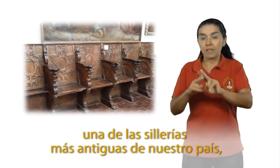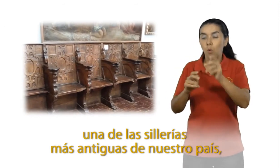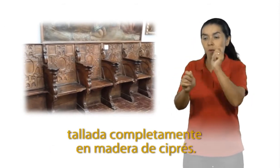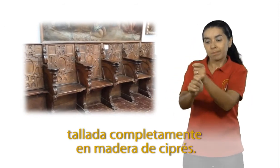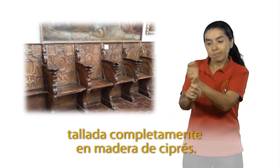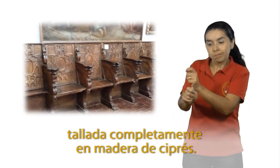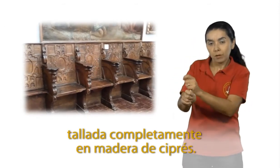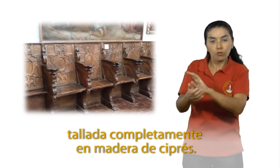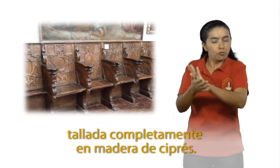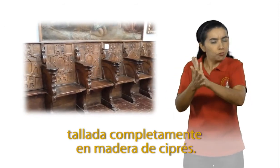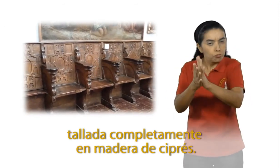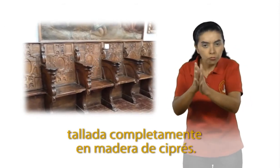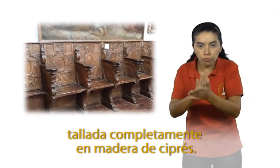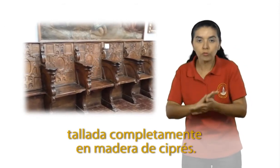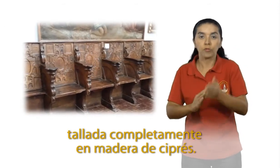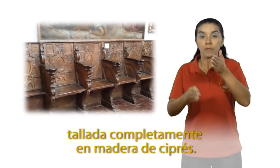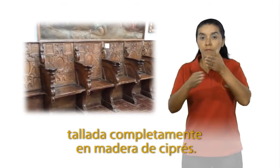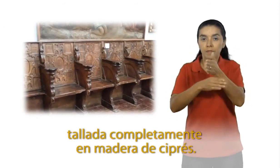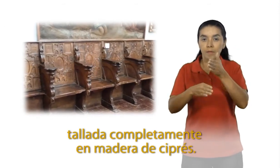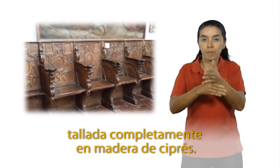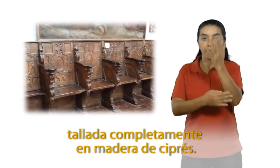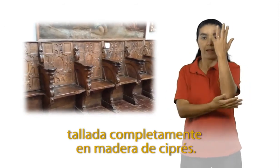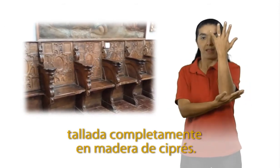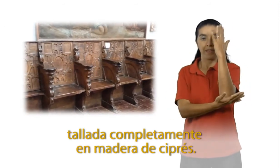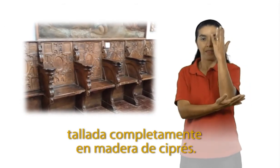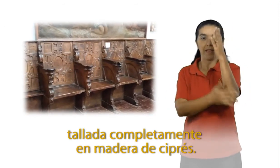tallada completamente en madera de ciprés.